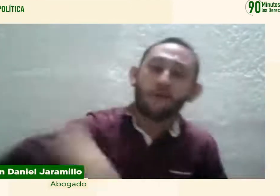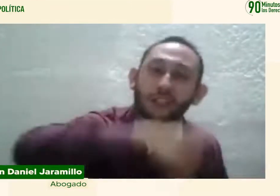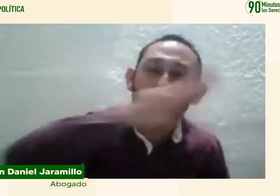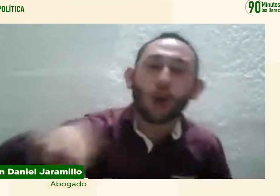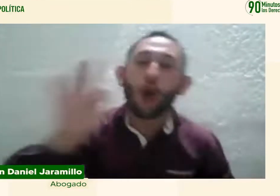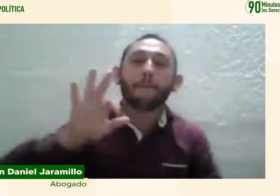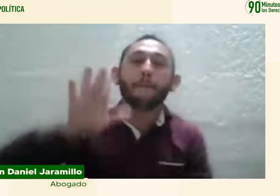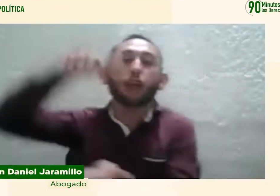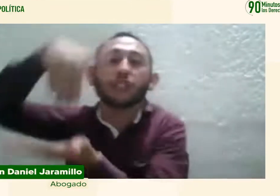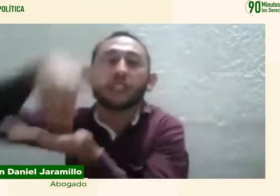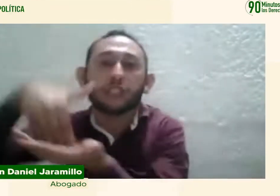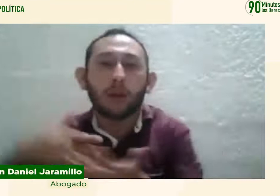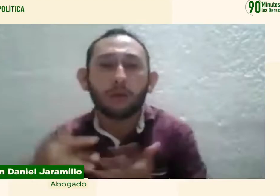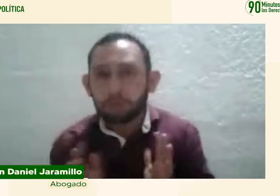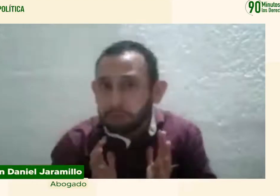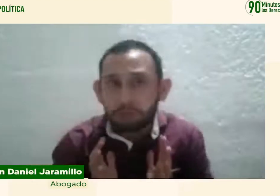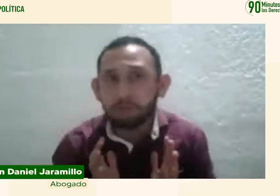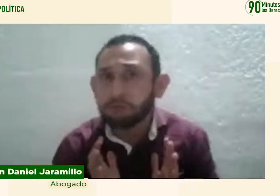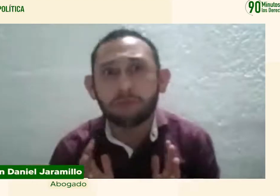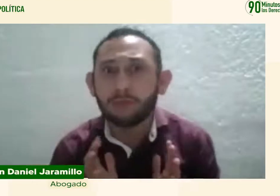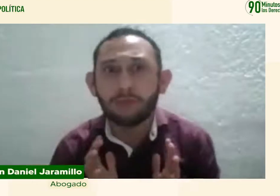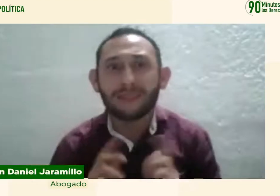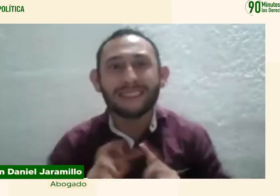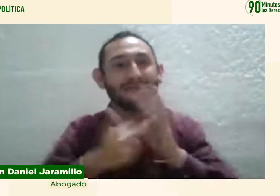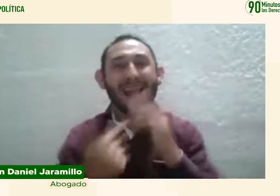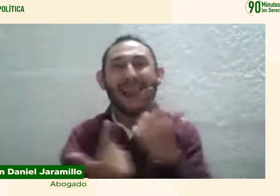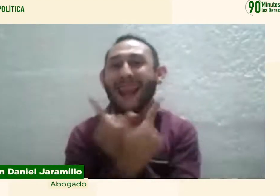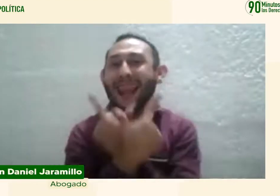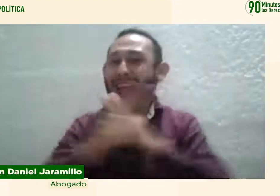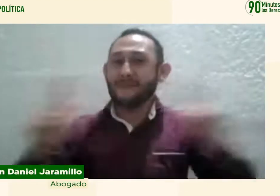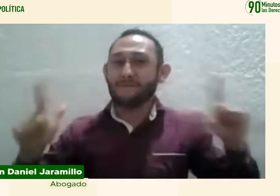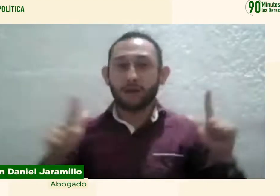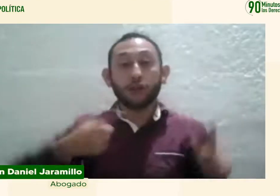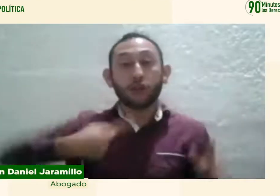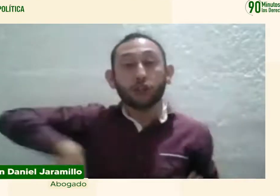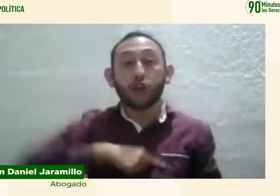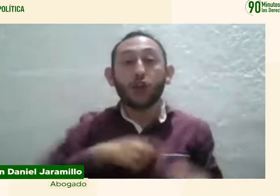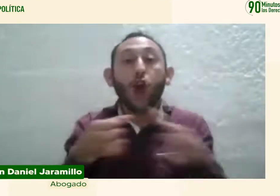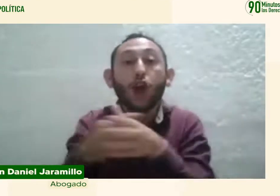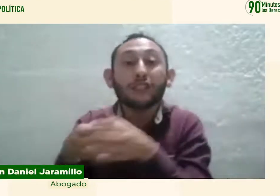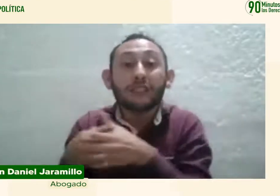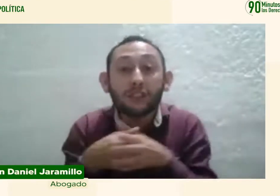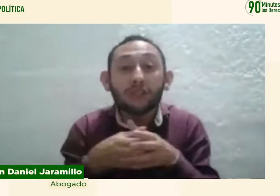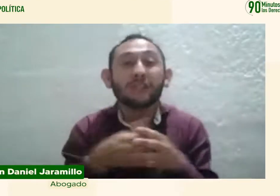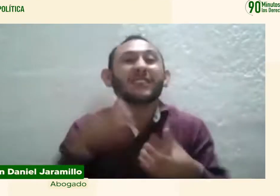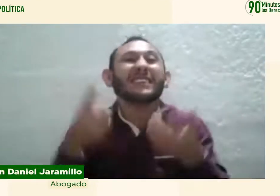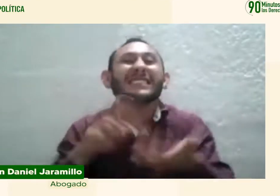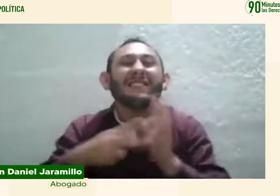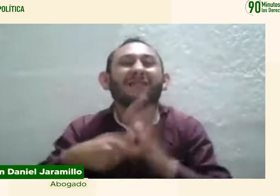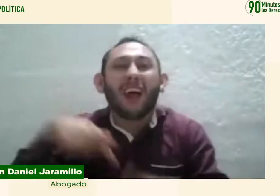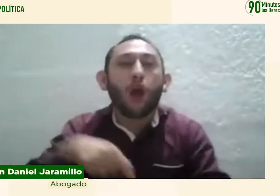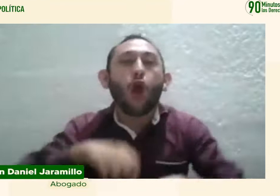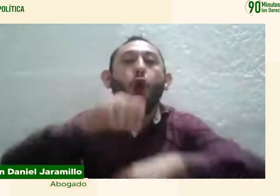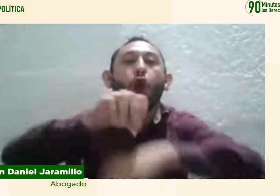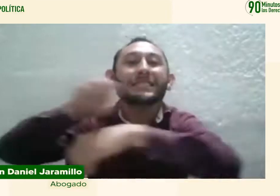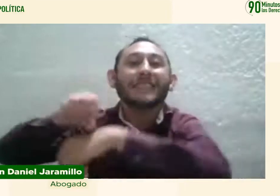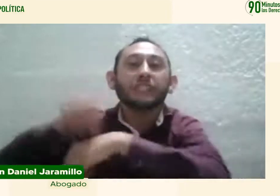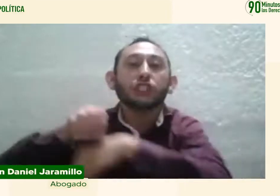de pronto que tienen que ser neutrales que tienen prohibiciones de pronto posturas no es así o sea son libres y